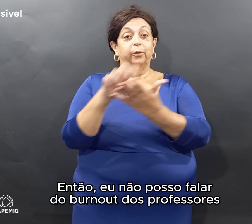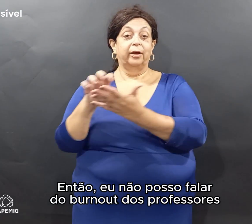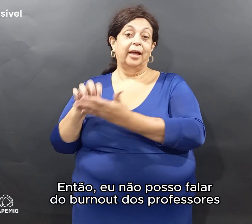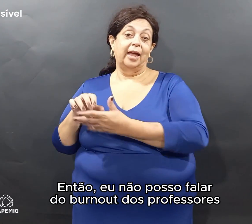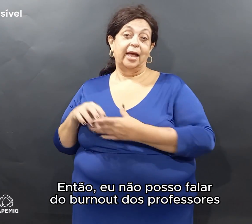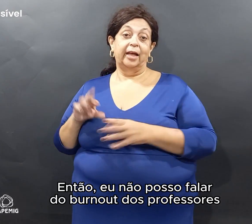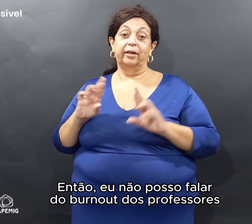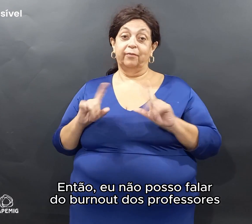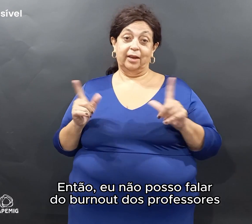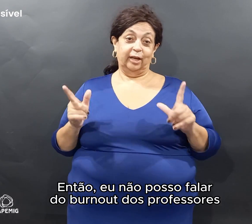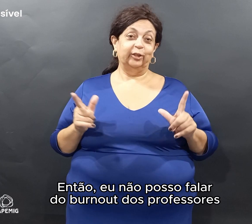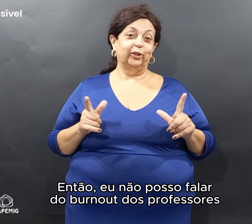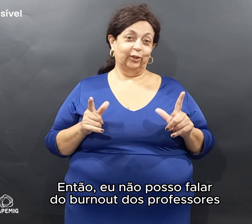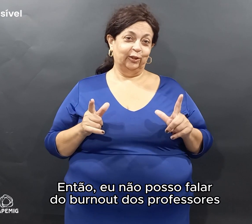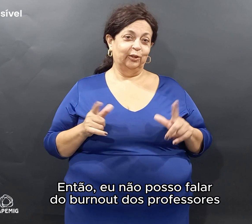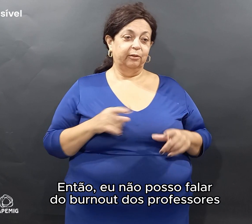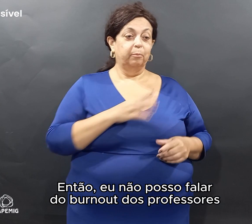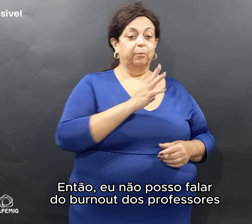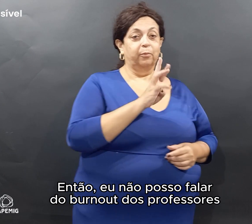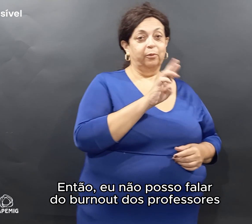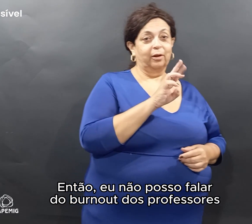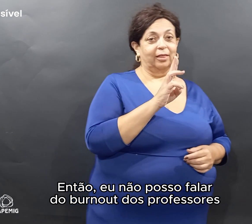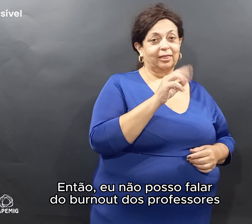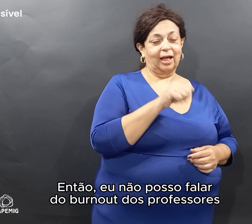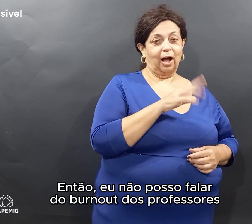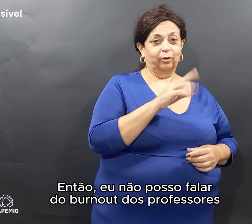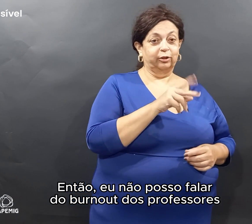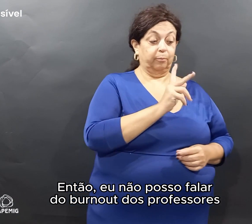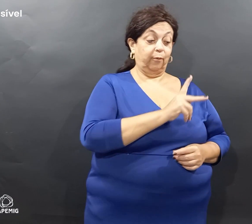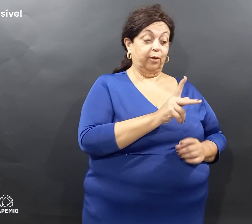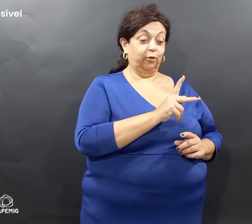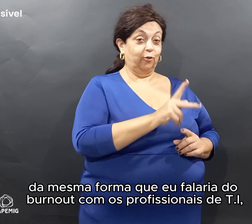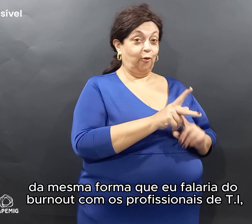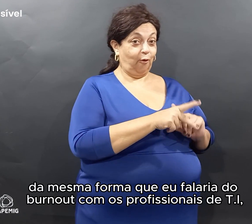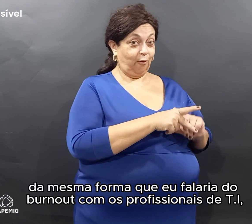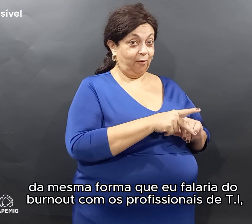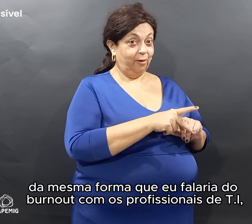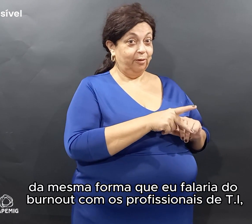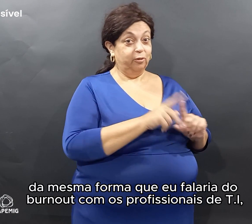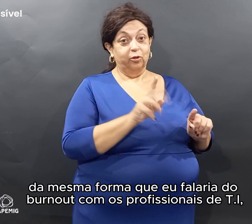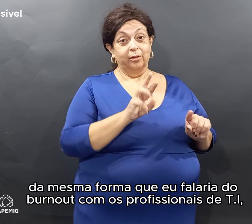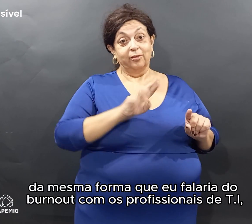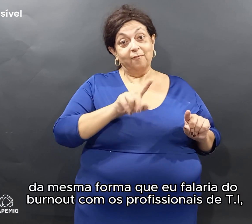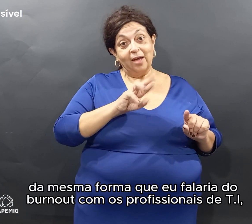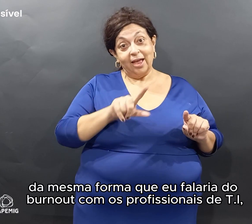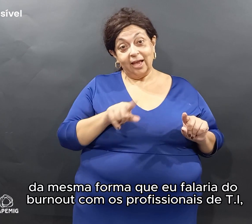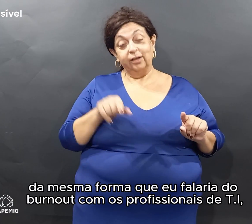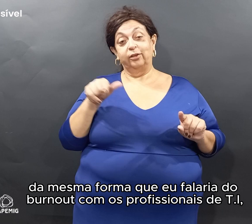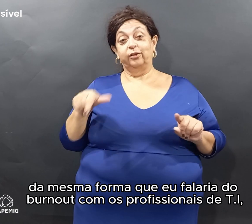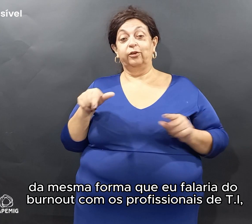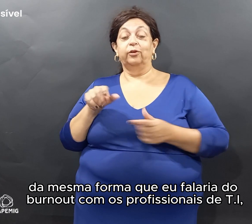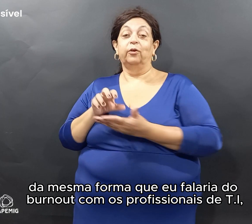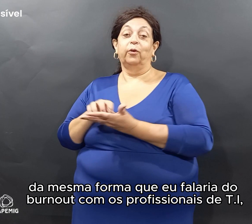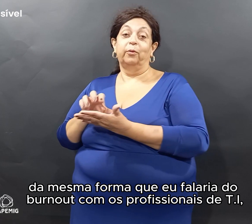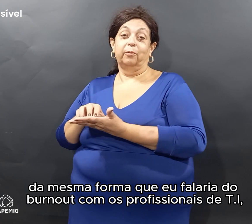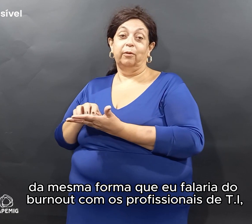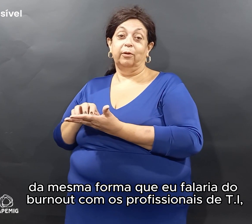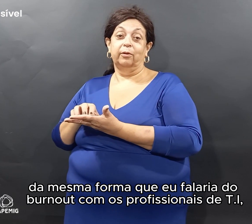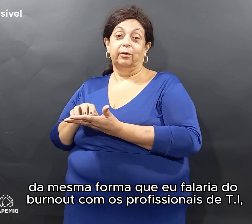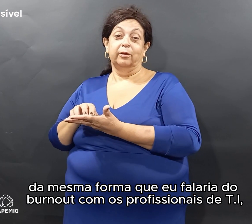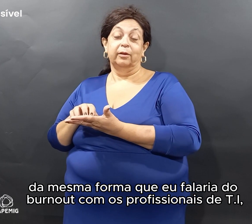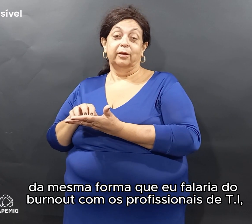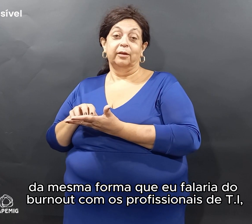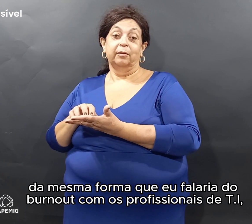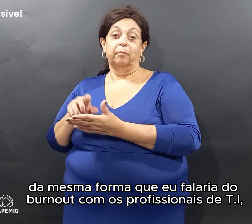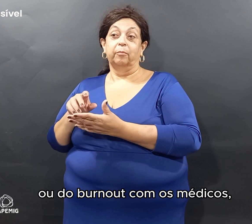Então, eu não posso falar do burnout dos professores da mesma forma que eu falaria do burnout com os